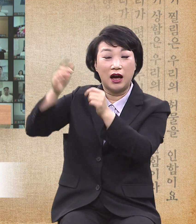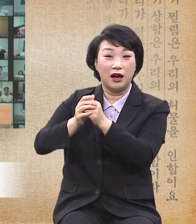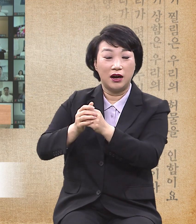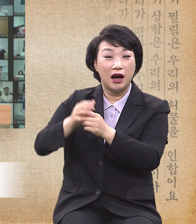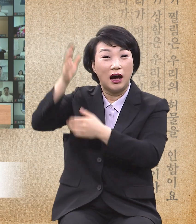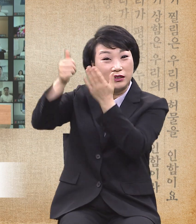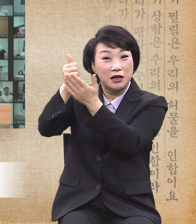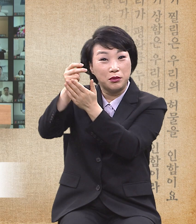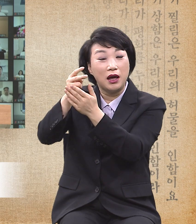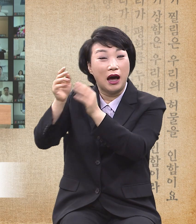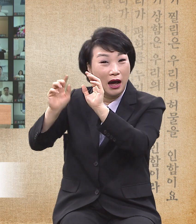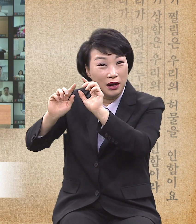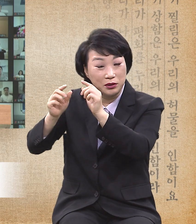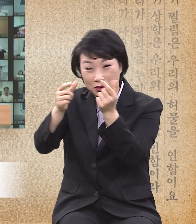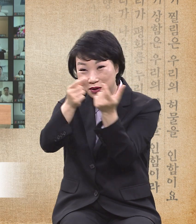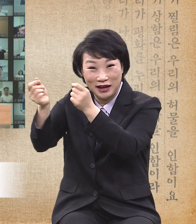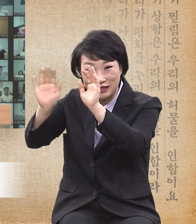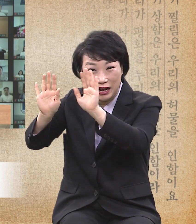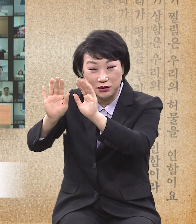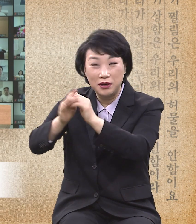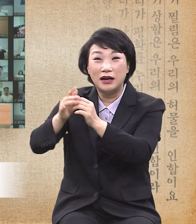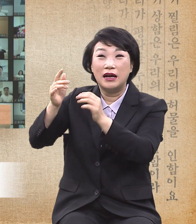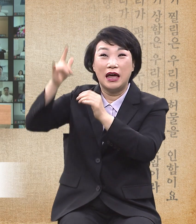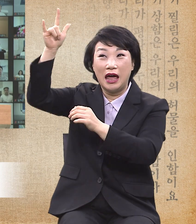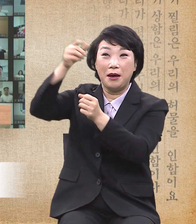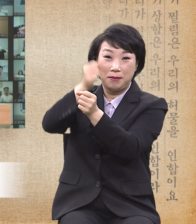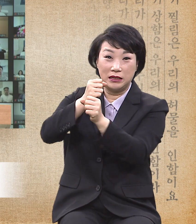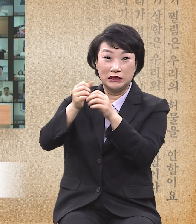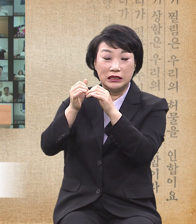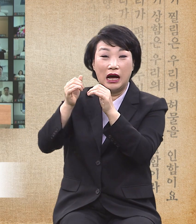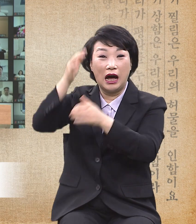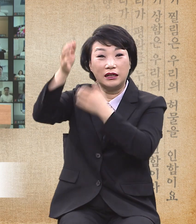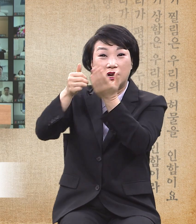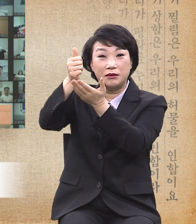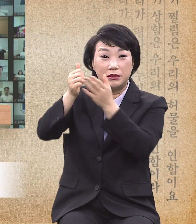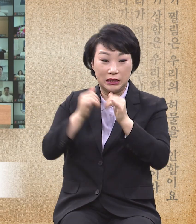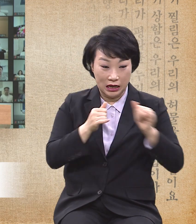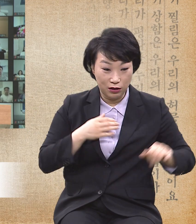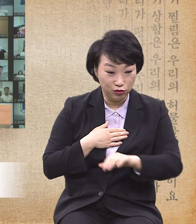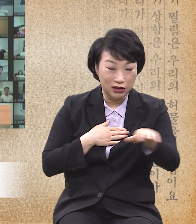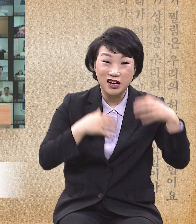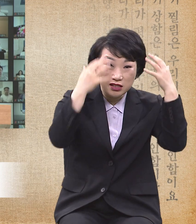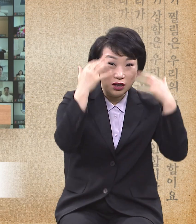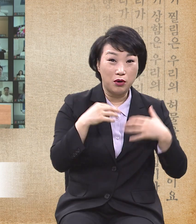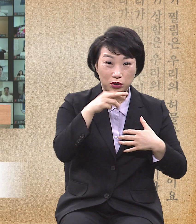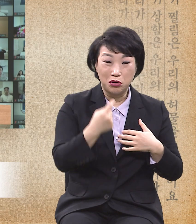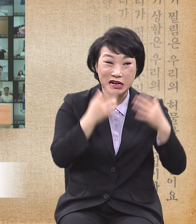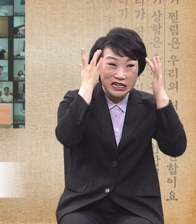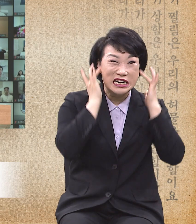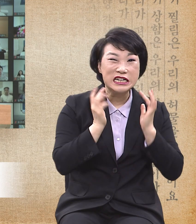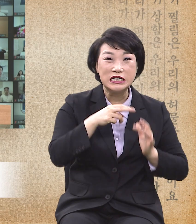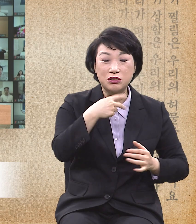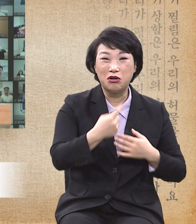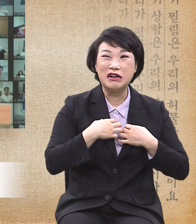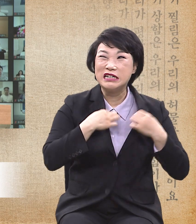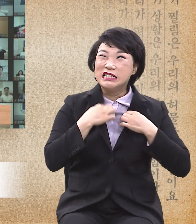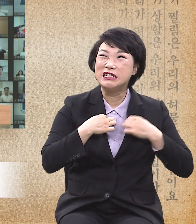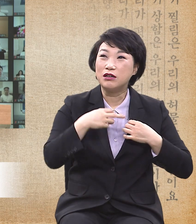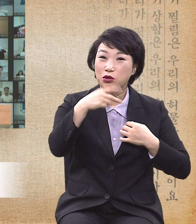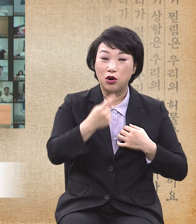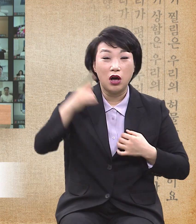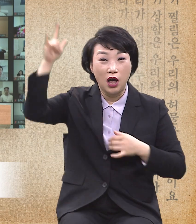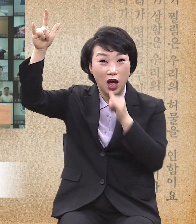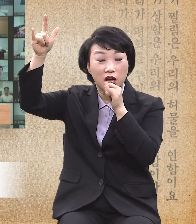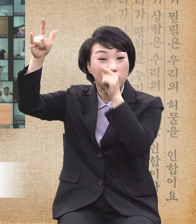태양을 지으신 하나님이 우리 인간이 더워도 무더워도 땀이 흘러도 태양이